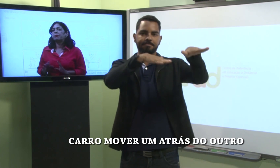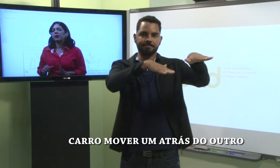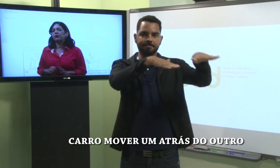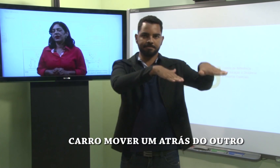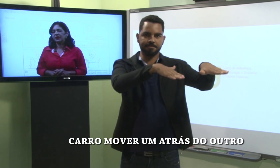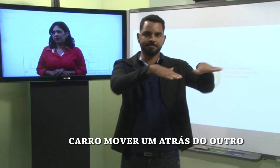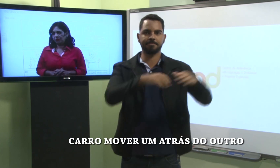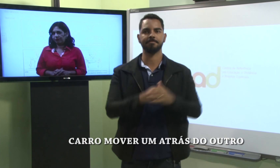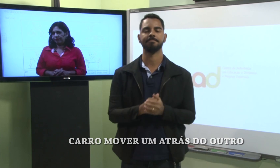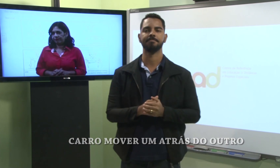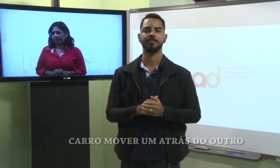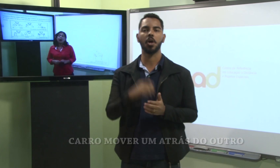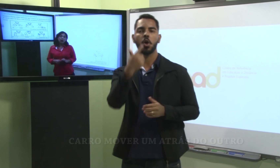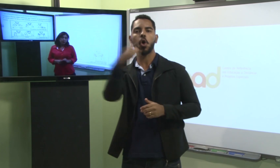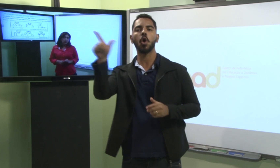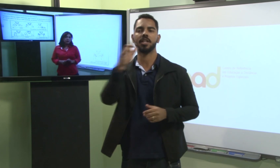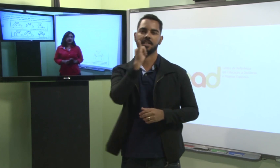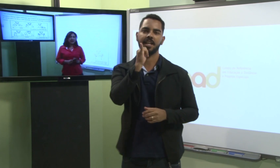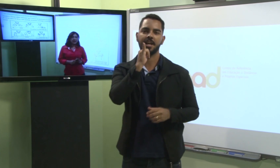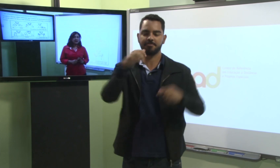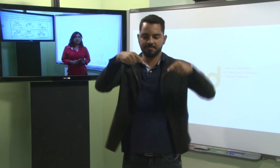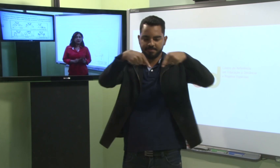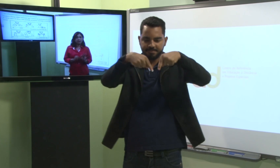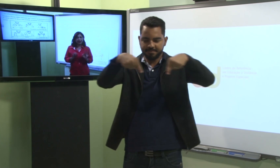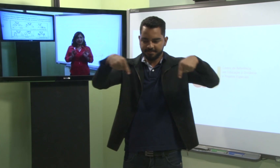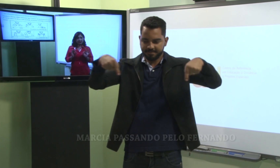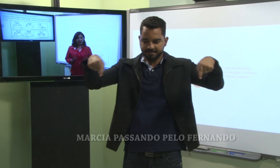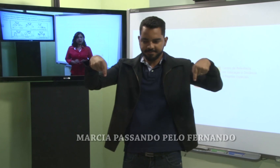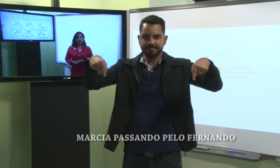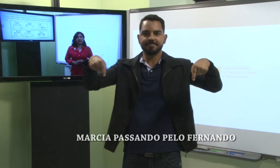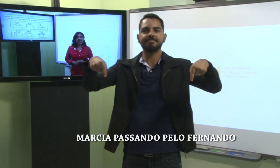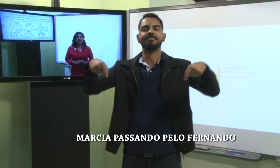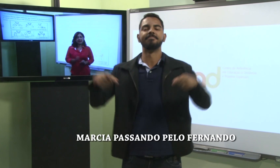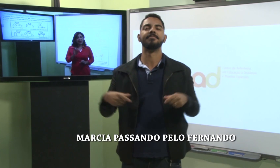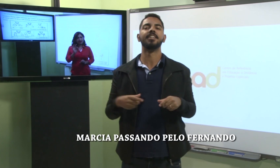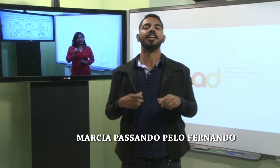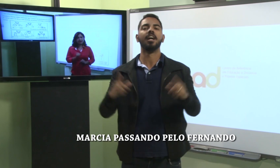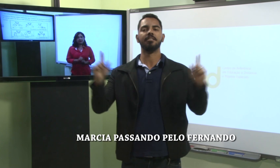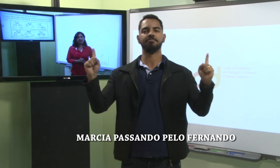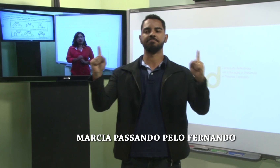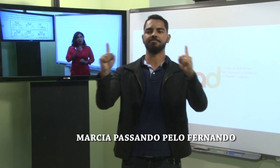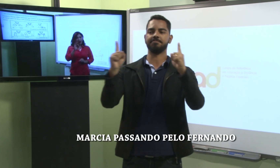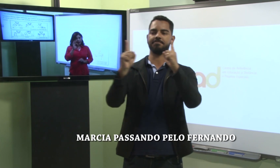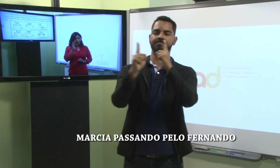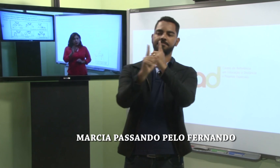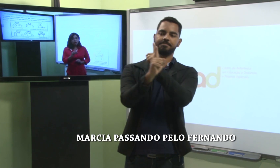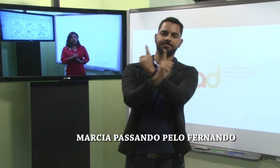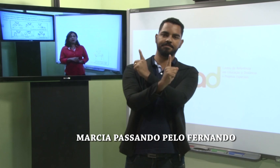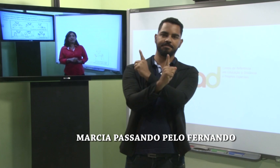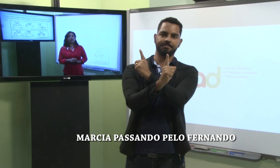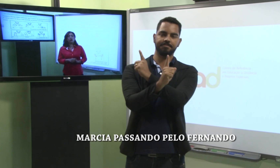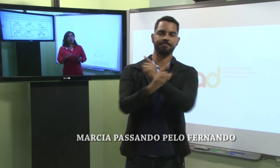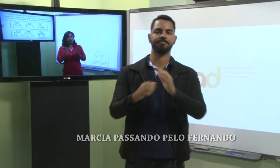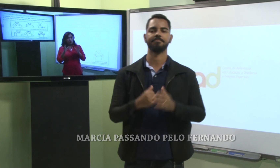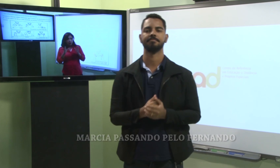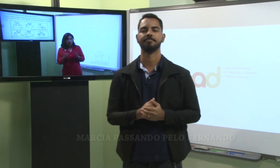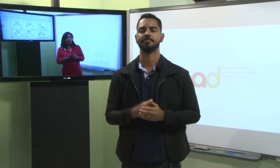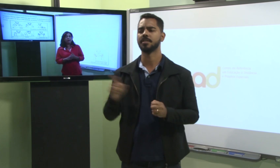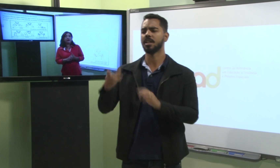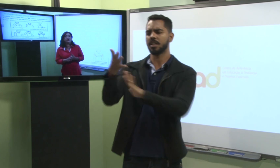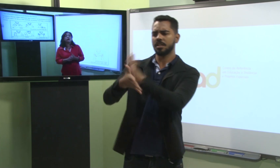passando pelo Fernando. Bom, já entendemos que para as línguas de sinais, a descrição, a reprodução da forma,